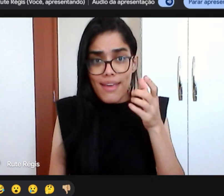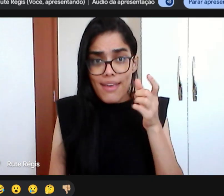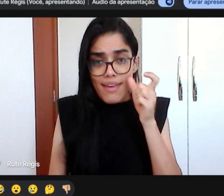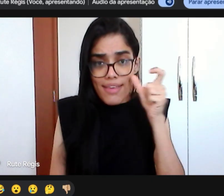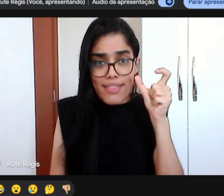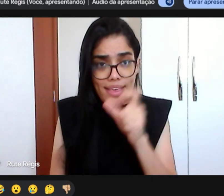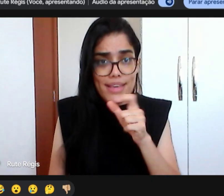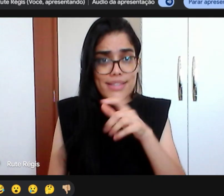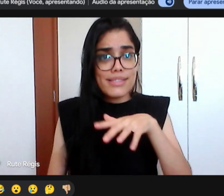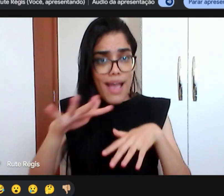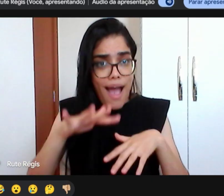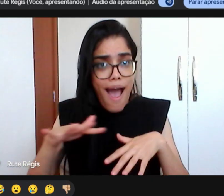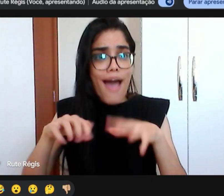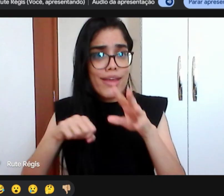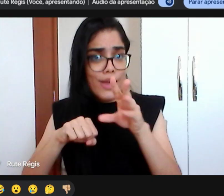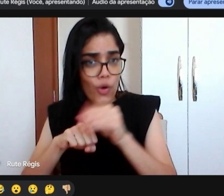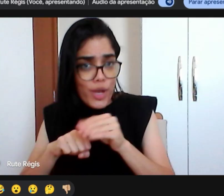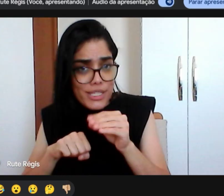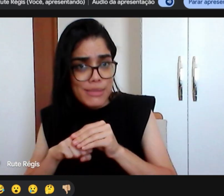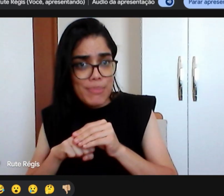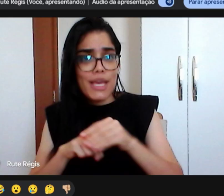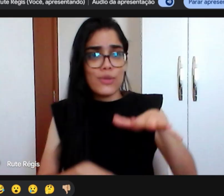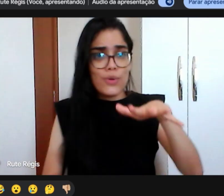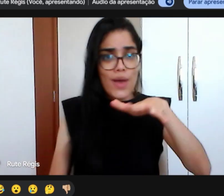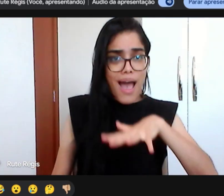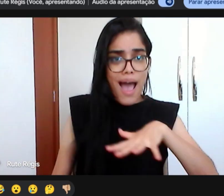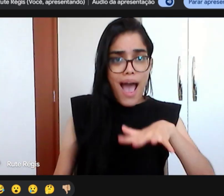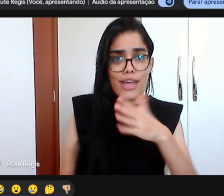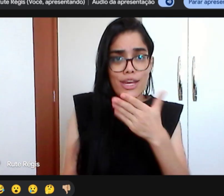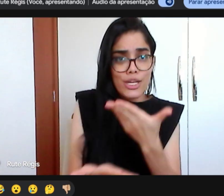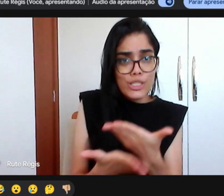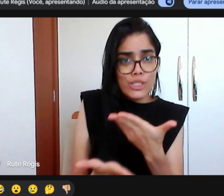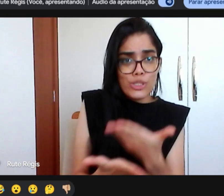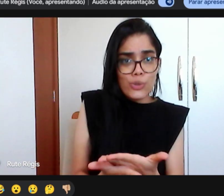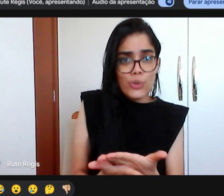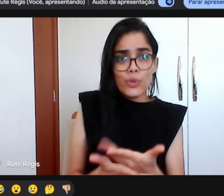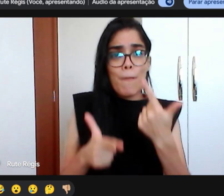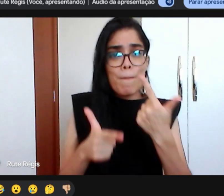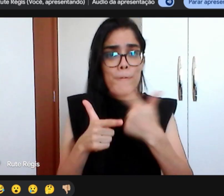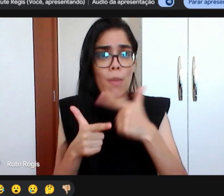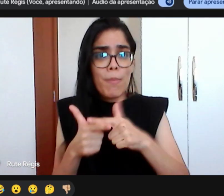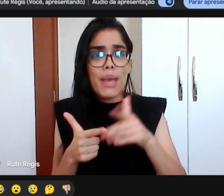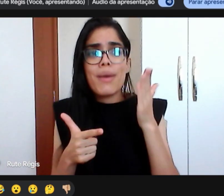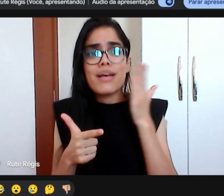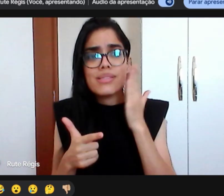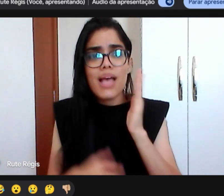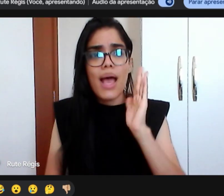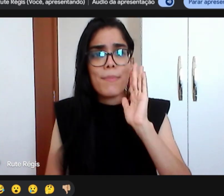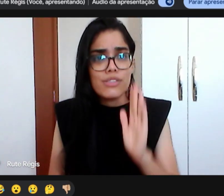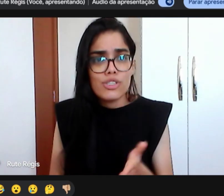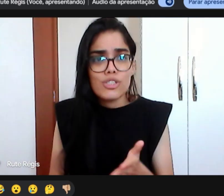na área de conhecimento que vocês escolheram, tá certo?